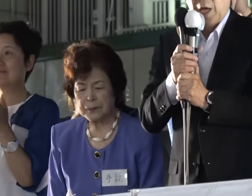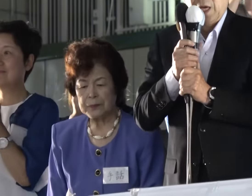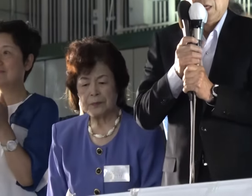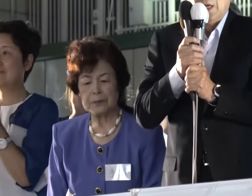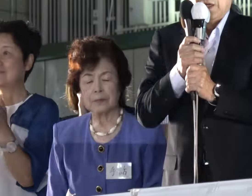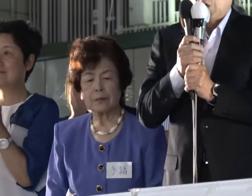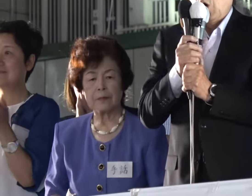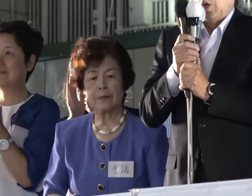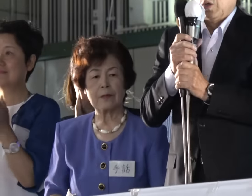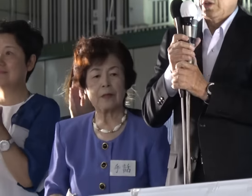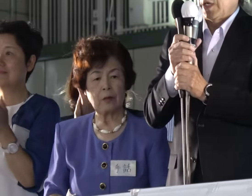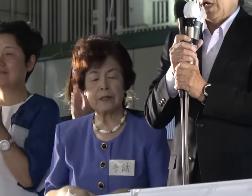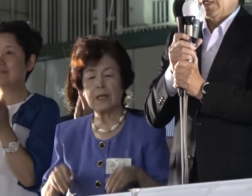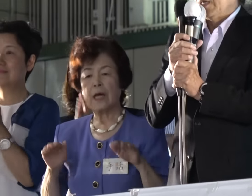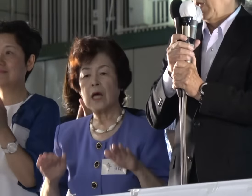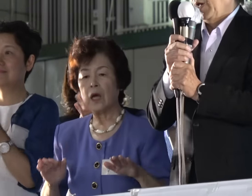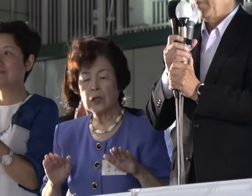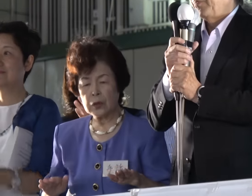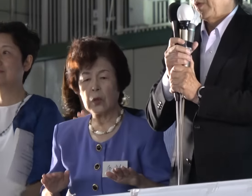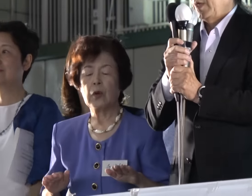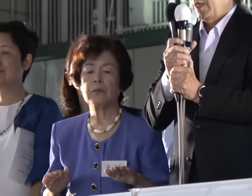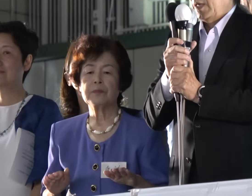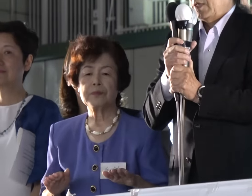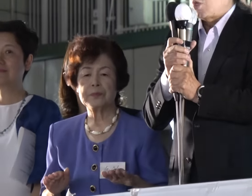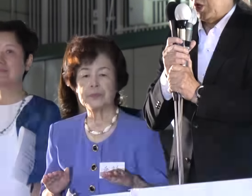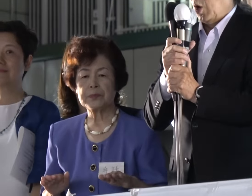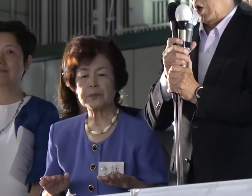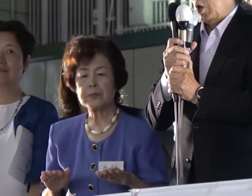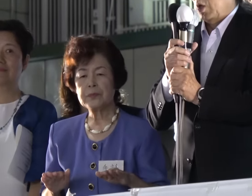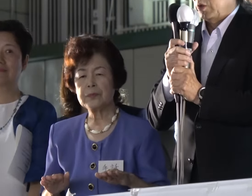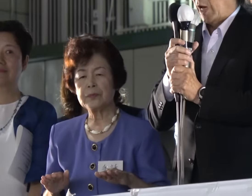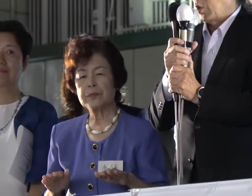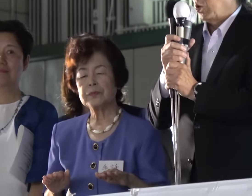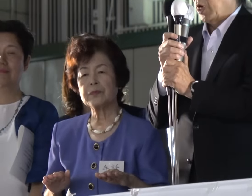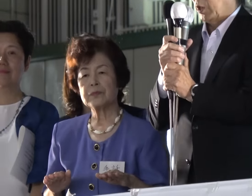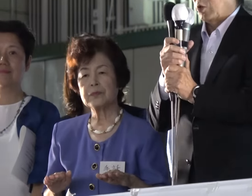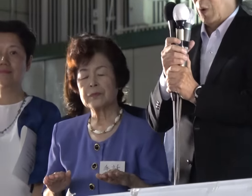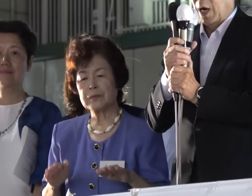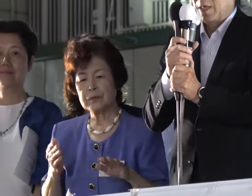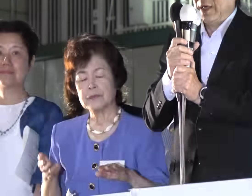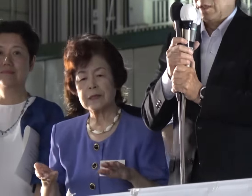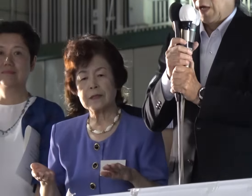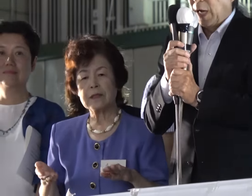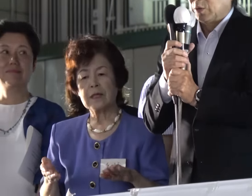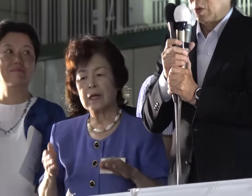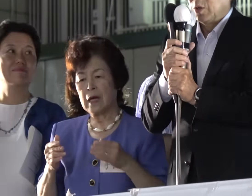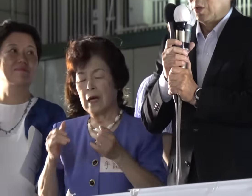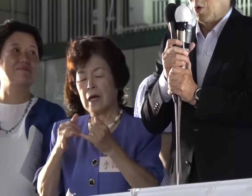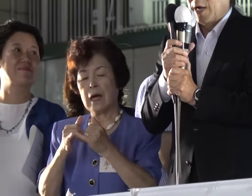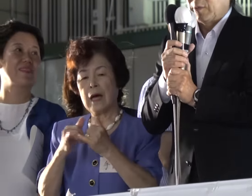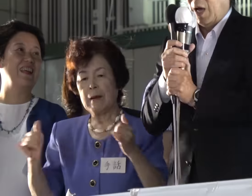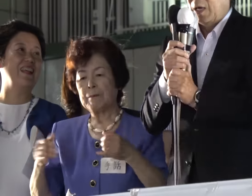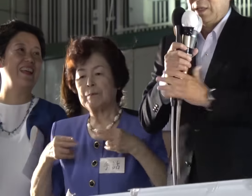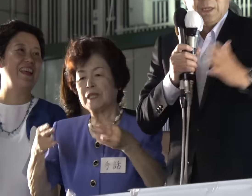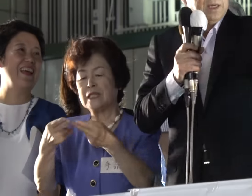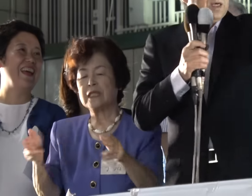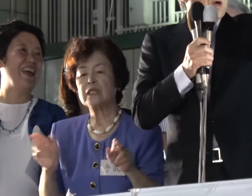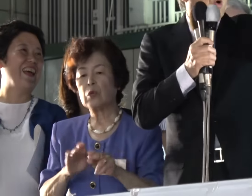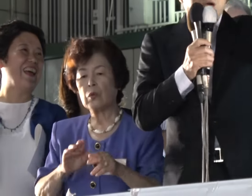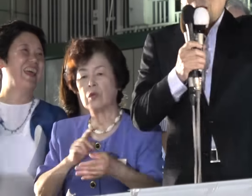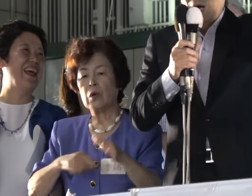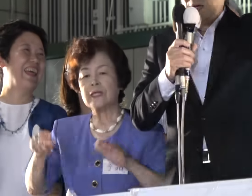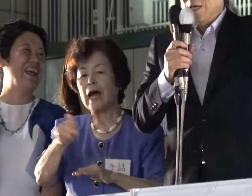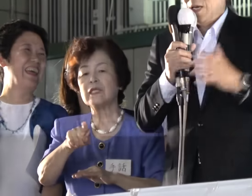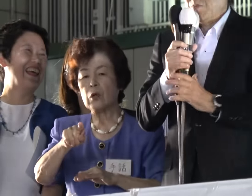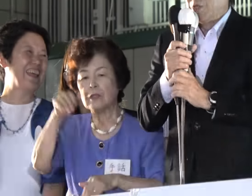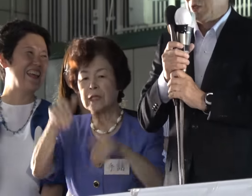そして今日社会見で次の代表選挙には出ないと言われた